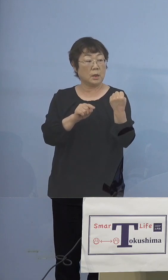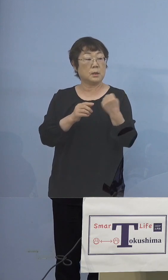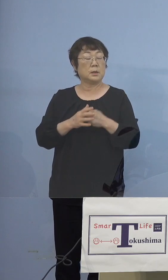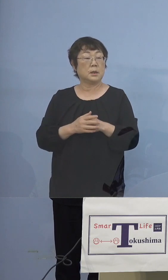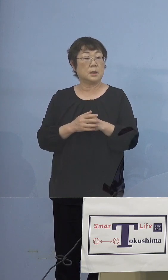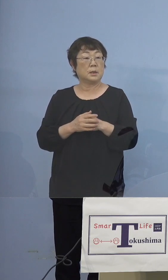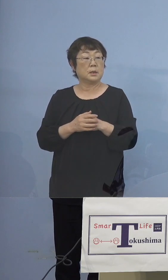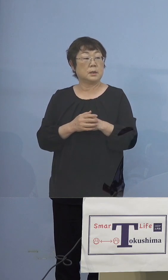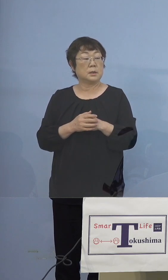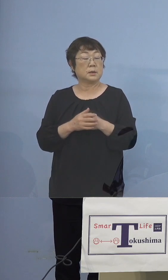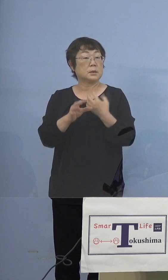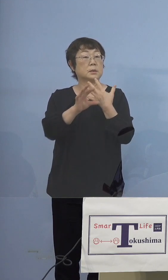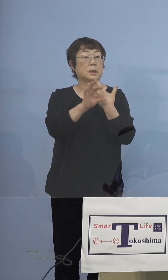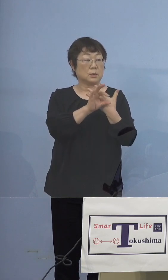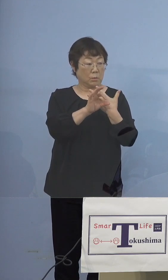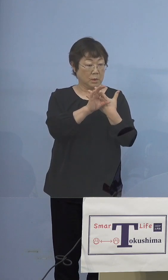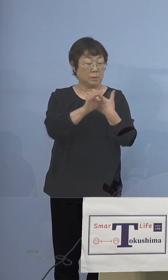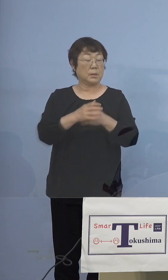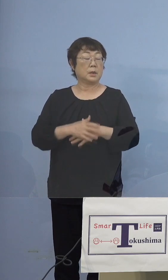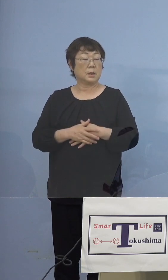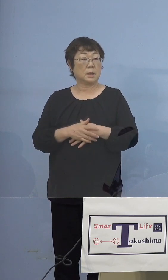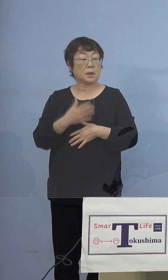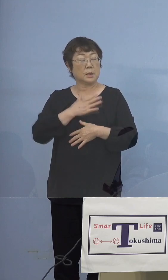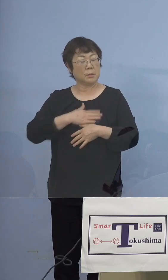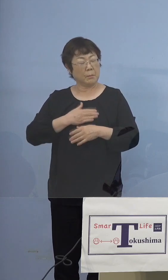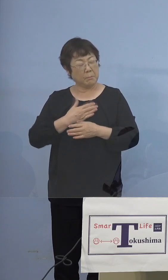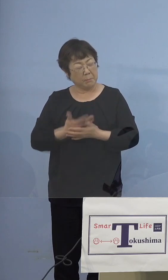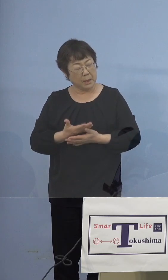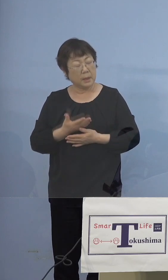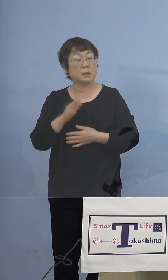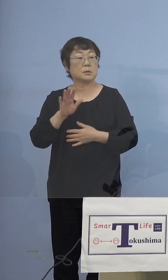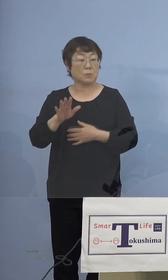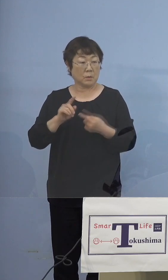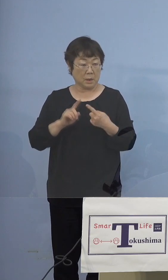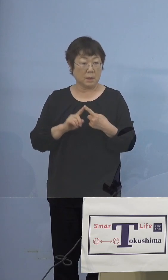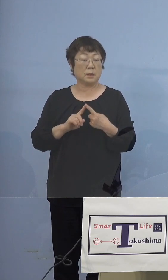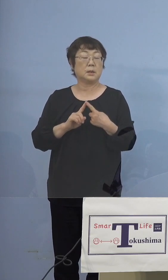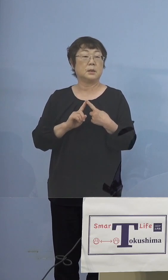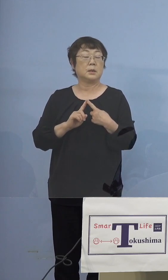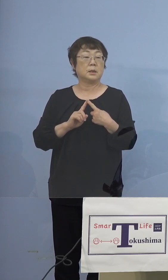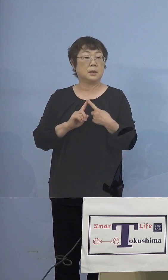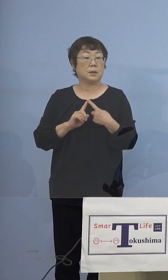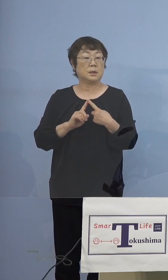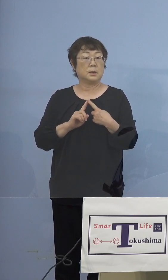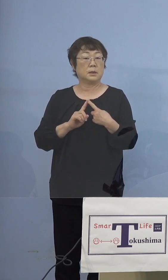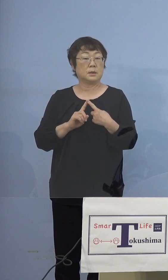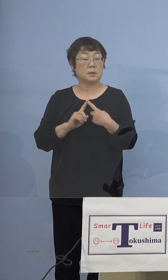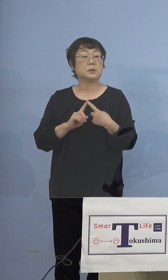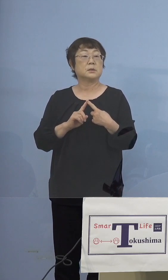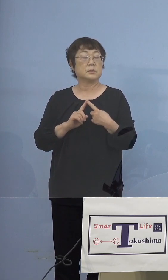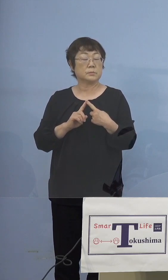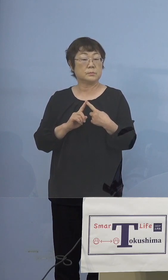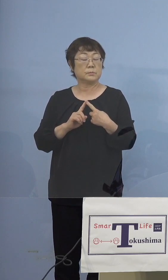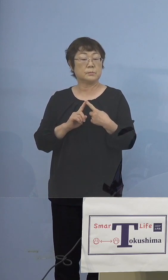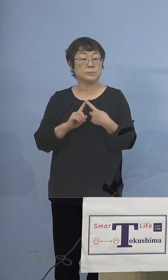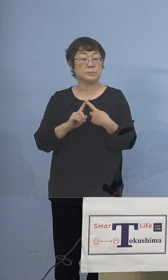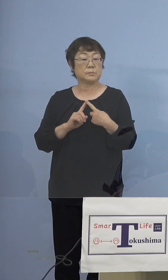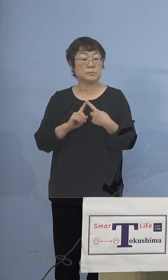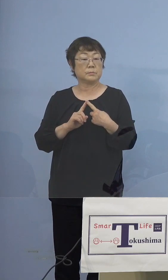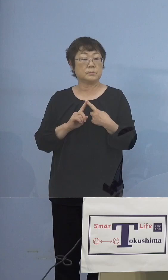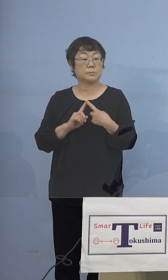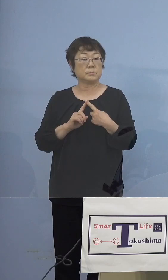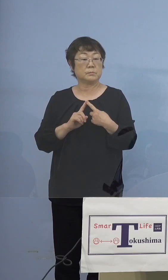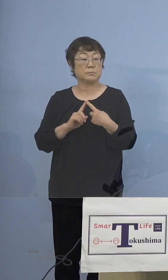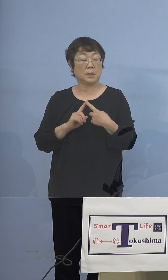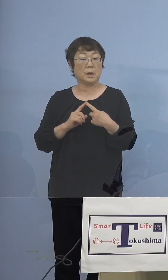そうです。例えば、その気分が悪くなられた、おそらくそれはあれだけの大